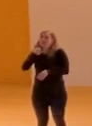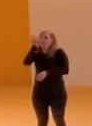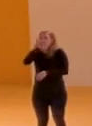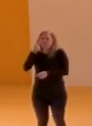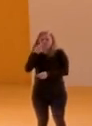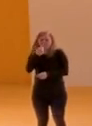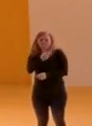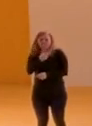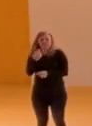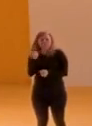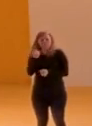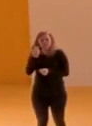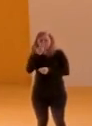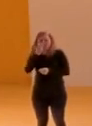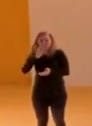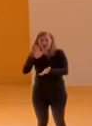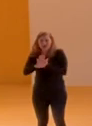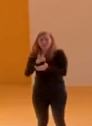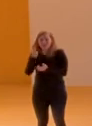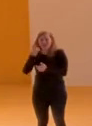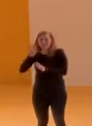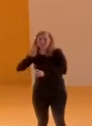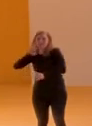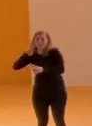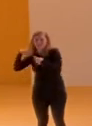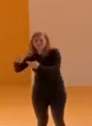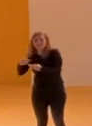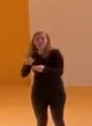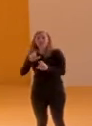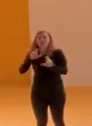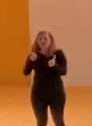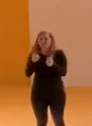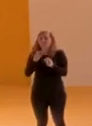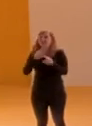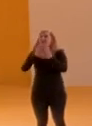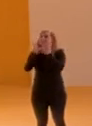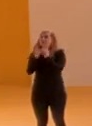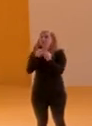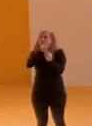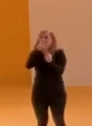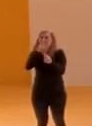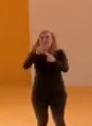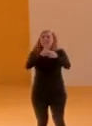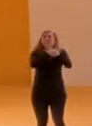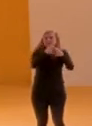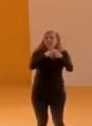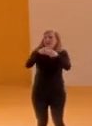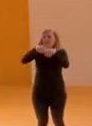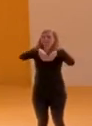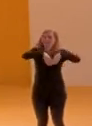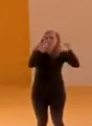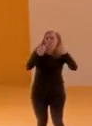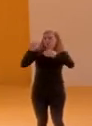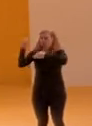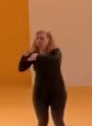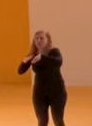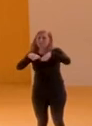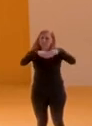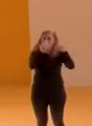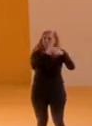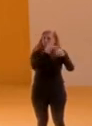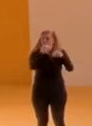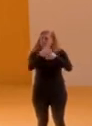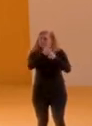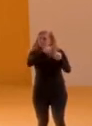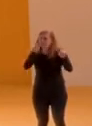charakterystyczną do której za chwilę wrócimy to fakt że wszędzie jak patrzymy na daty początek koniec i ten